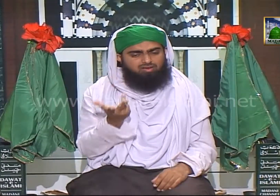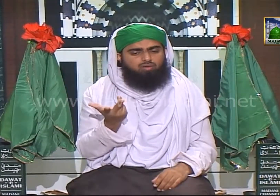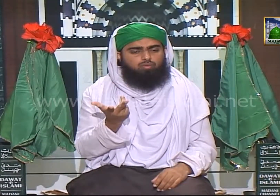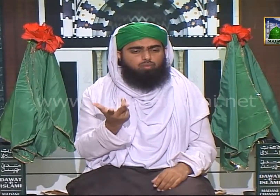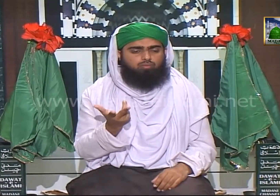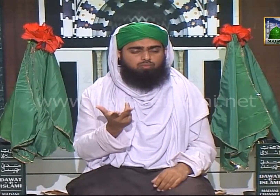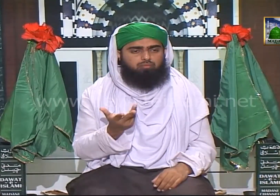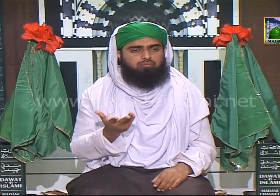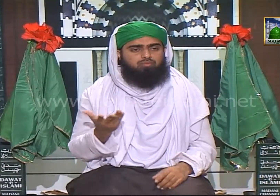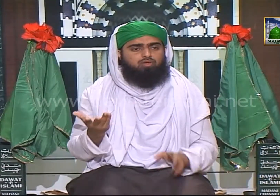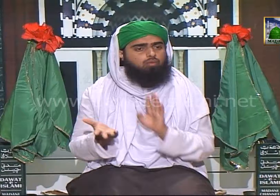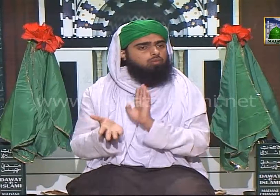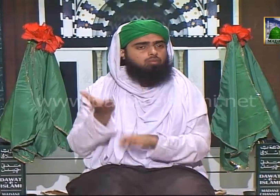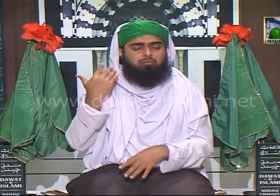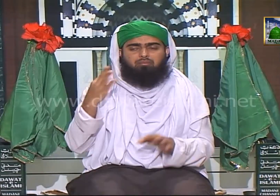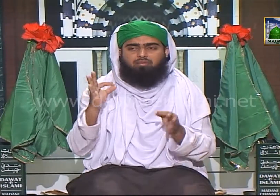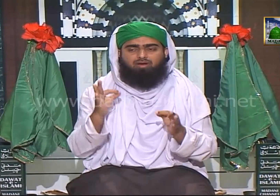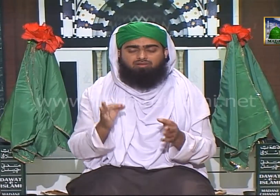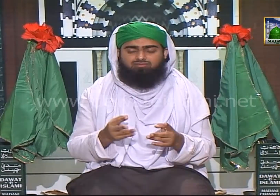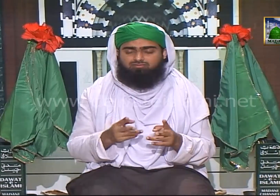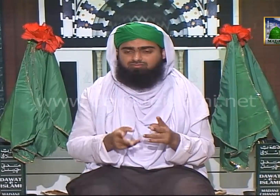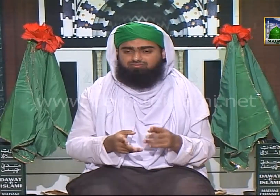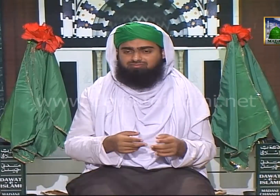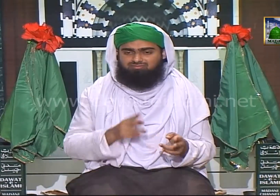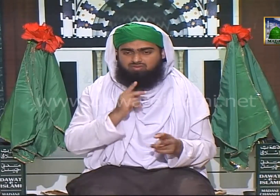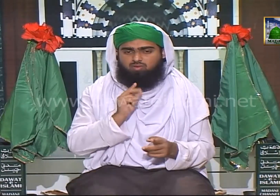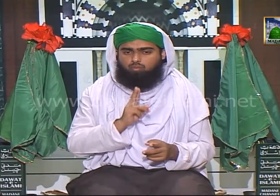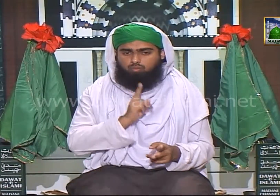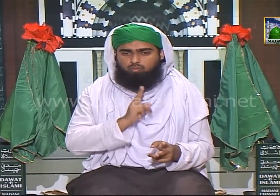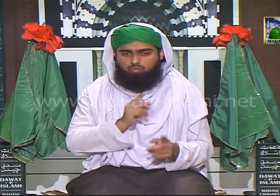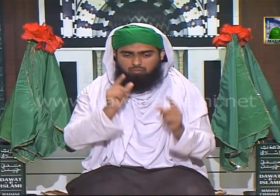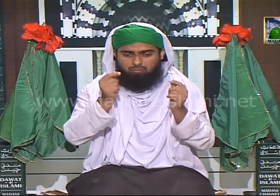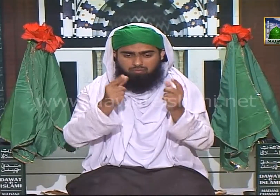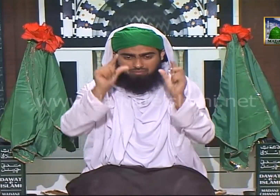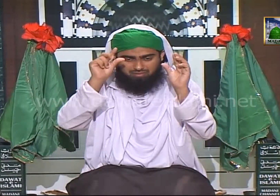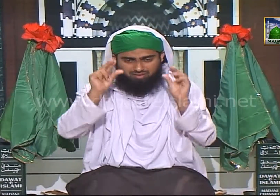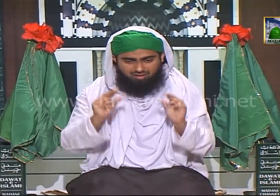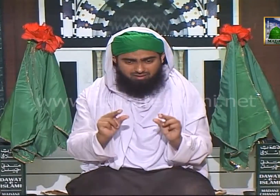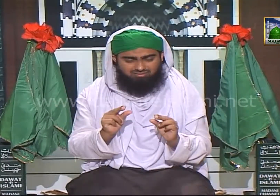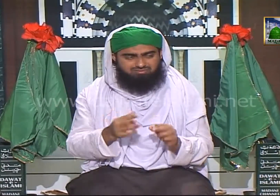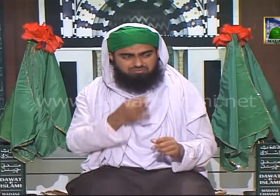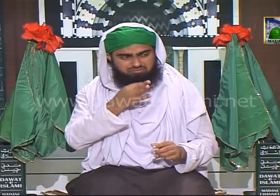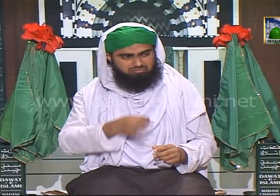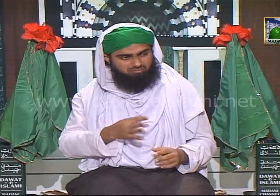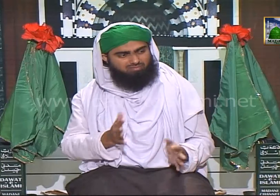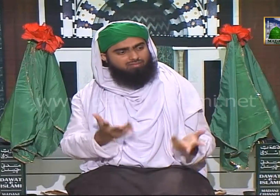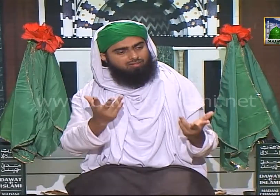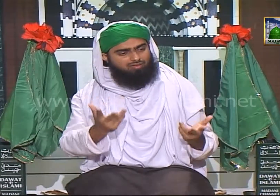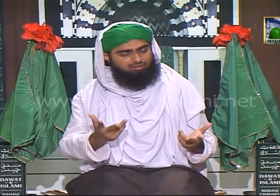جو زیادہ کستا ہے اس کو ہم لوگ کو پیاری ہے, بڑا مطلب مکھی چوس ہے, یہ کسی طرح پھنستا ہی نہیں. تو ذہن میں آیا کہ یہ کیا مطلب, اتنا مطلب